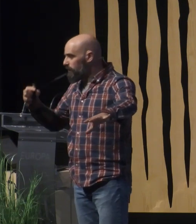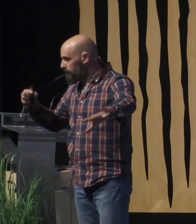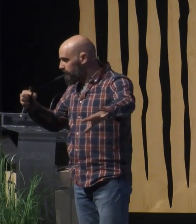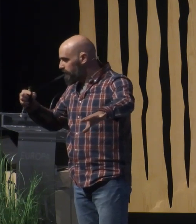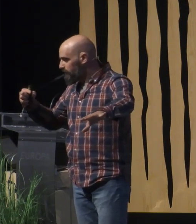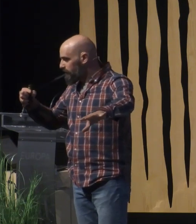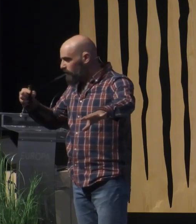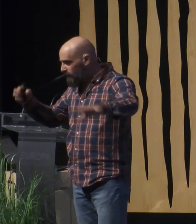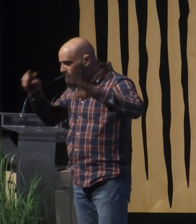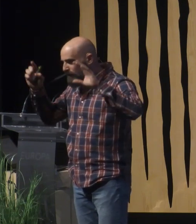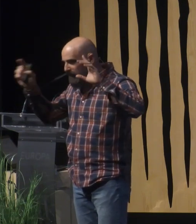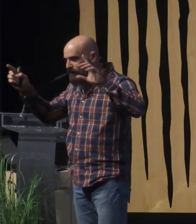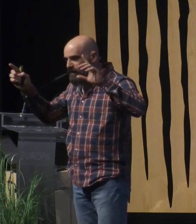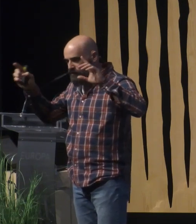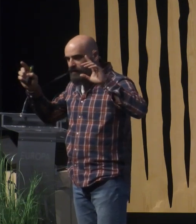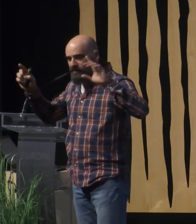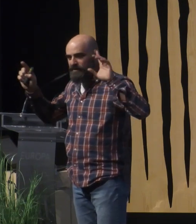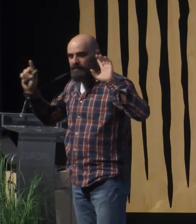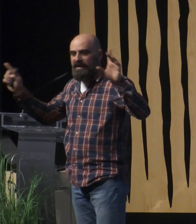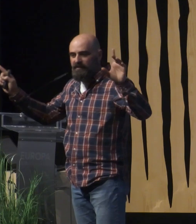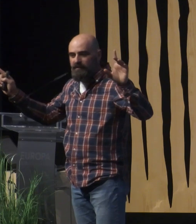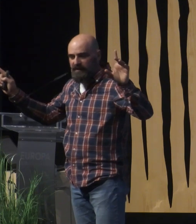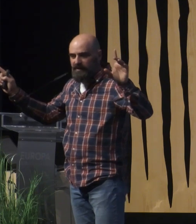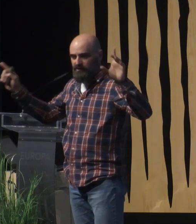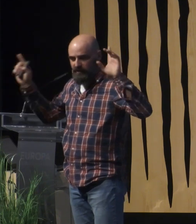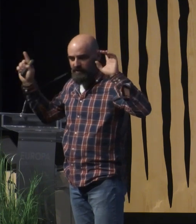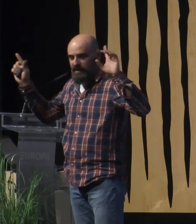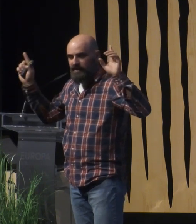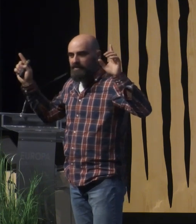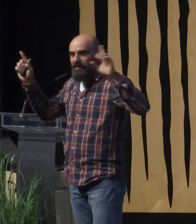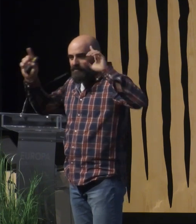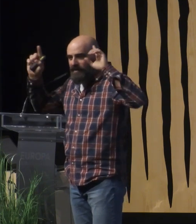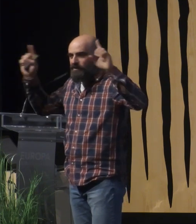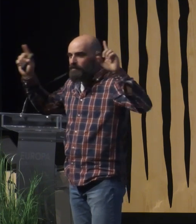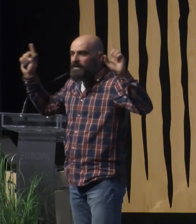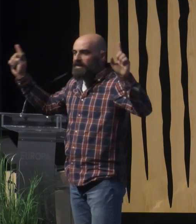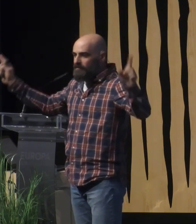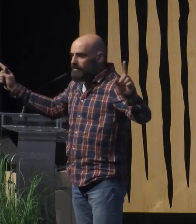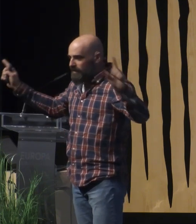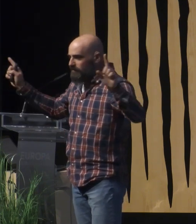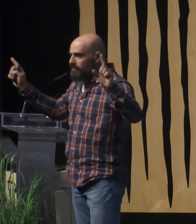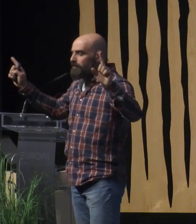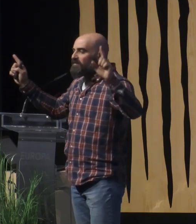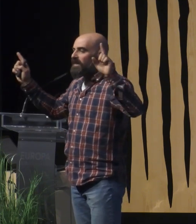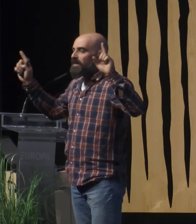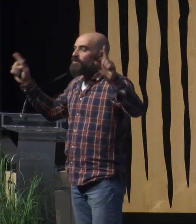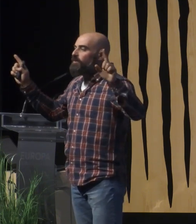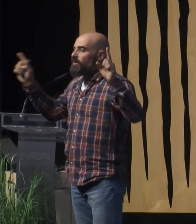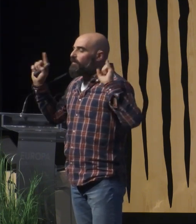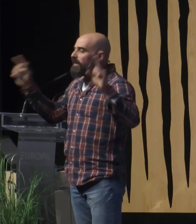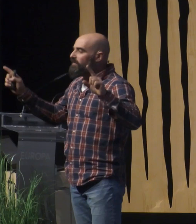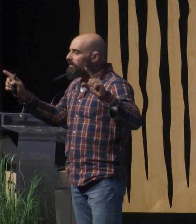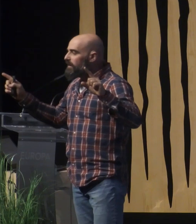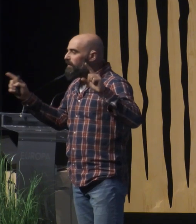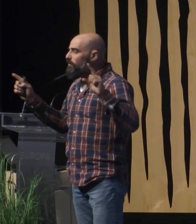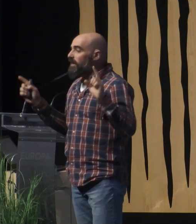humano. O sea, fijaros la paradoja, los coreanos están mal la cabeza para inventar esto, ¿eh? O sea, pero fijaros la movida que se montan, ¿no? ¿Qué es lo bueno? Que cuando